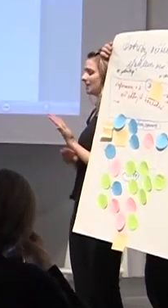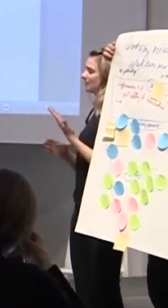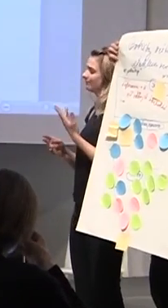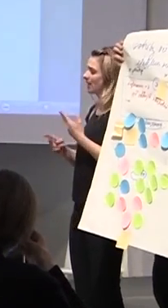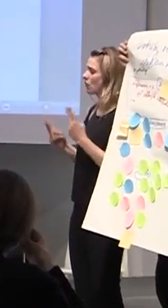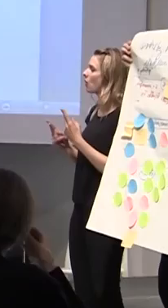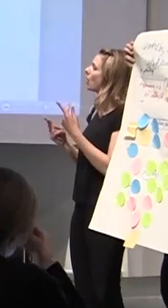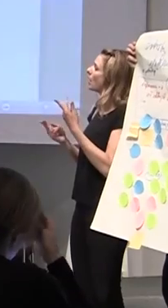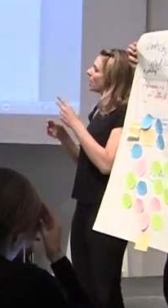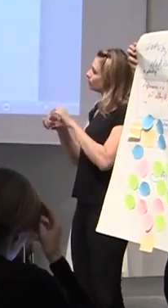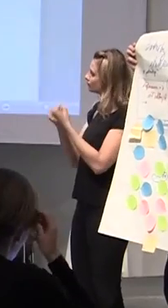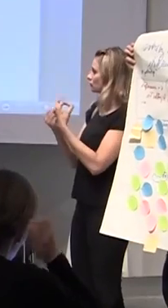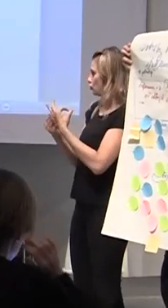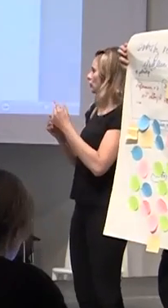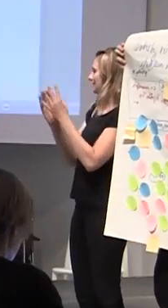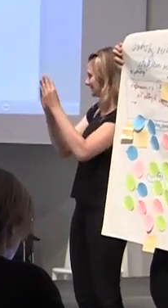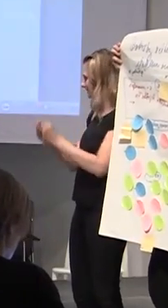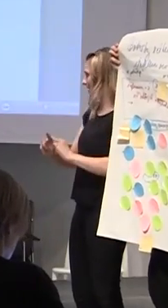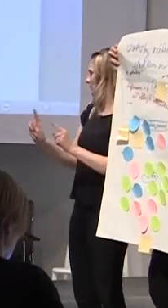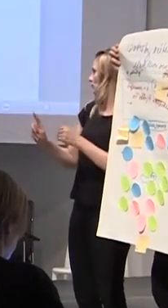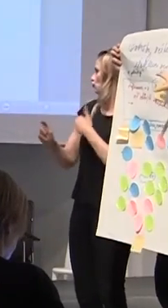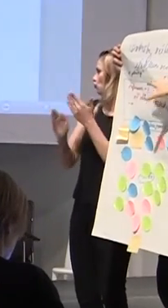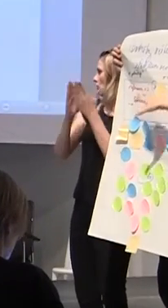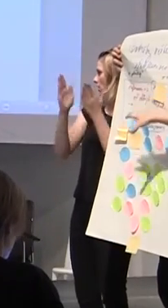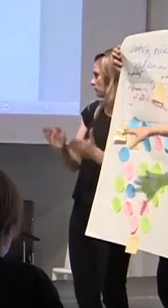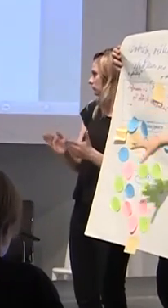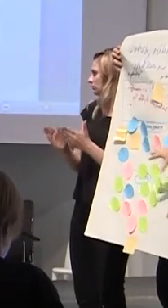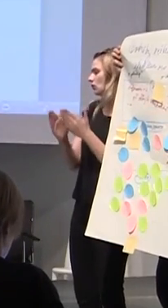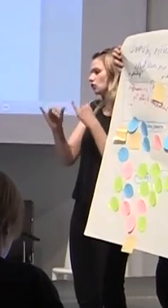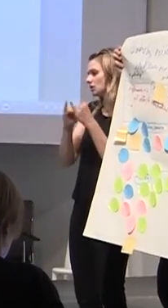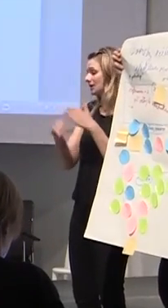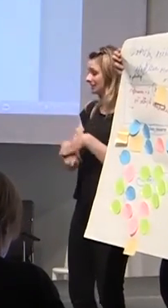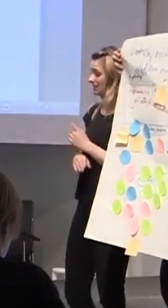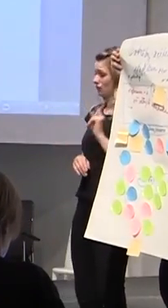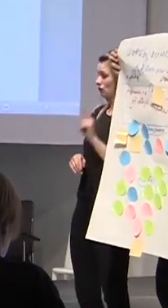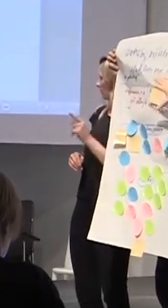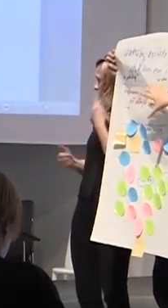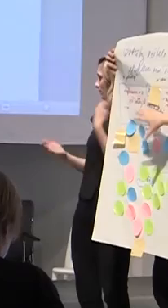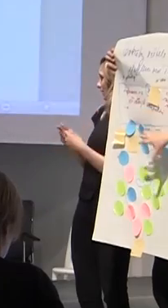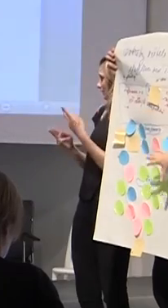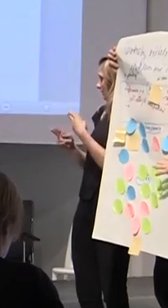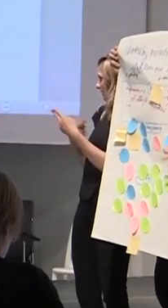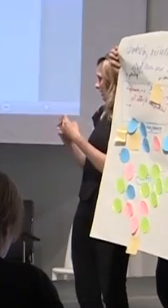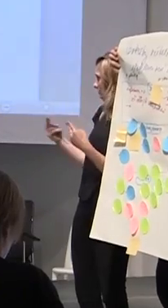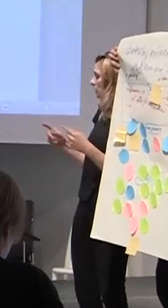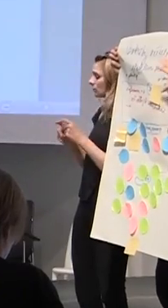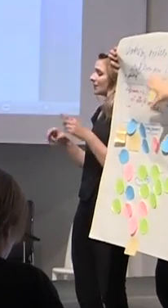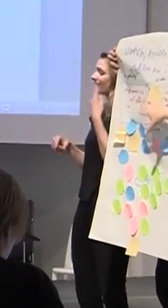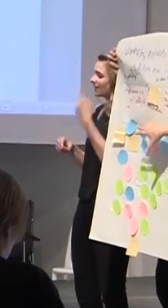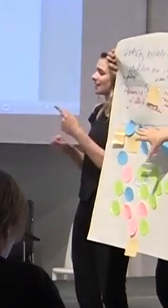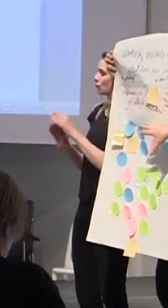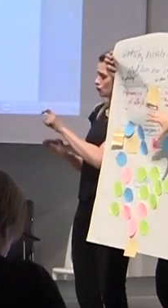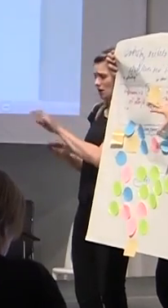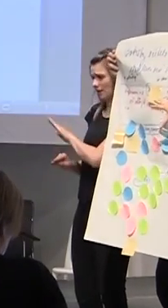frustrace a bezmoc, tak si myslím, že tohle byla krásná zpětná vazba o tom, v jaké situaci se naši pedagogové